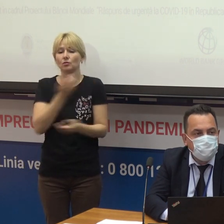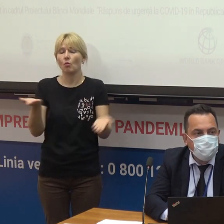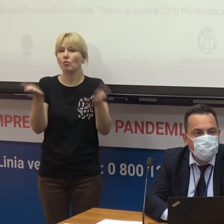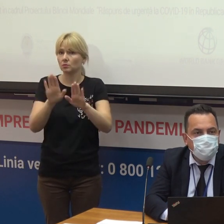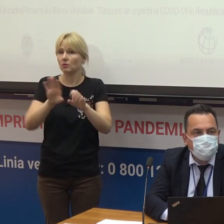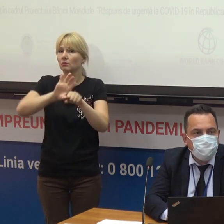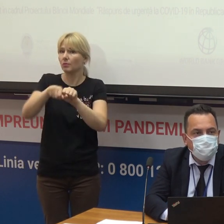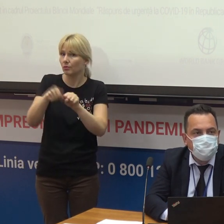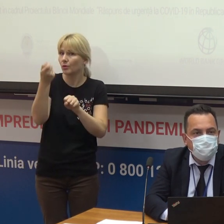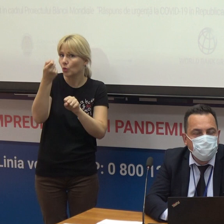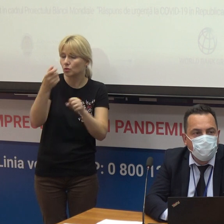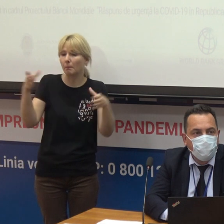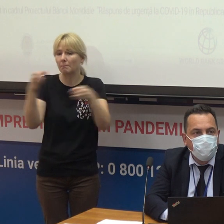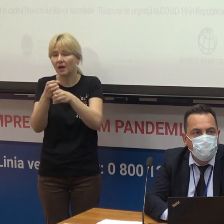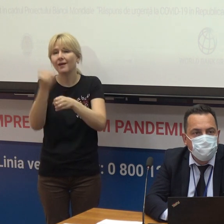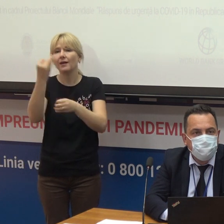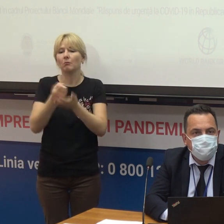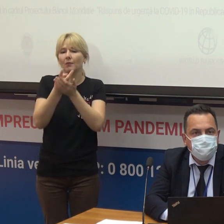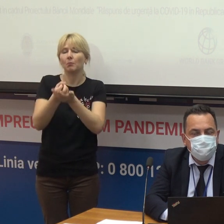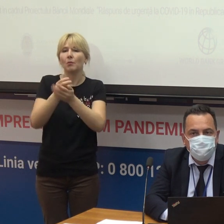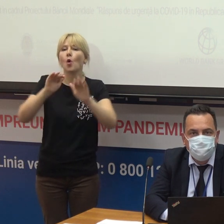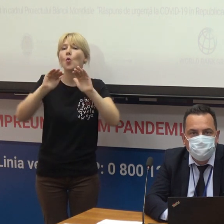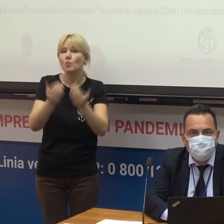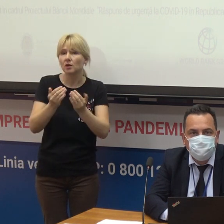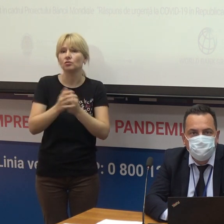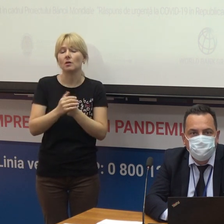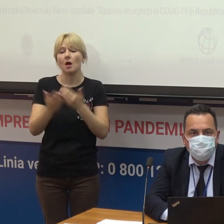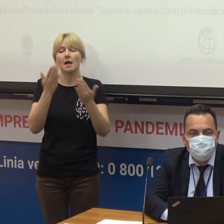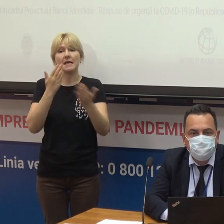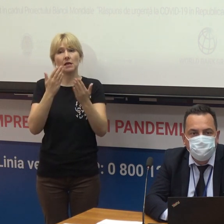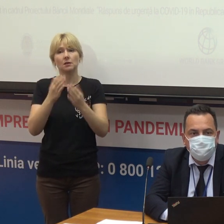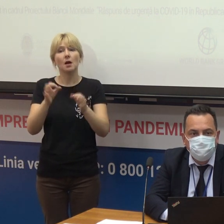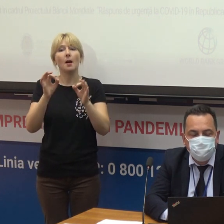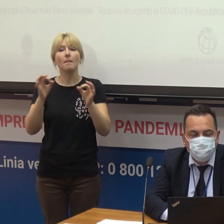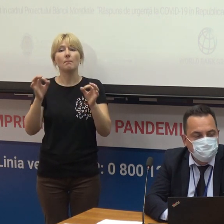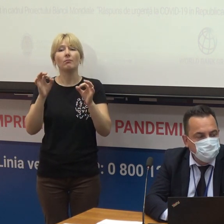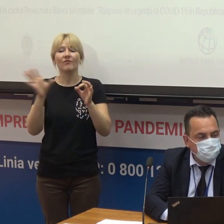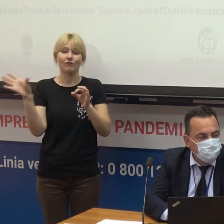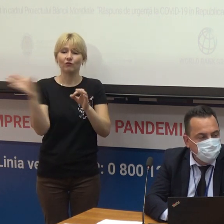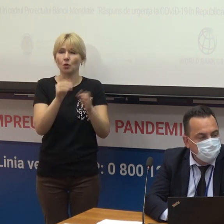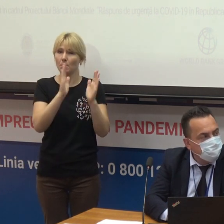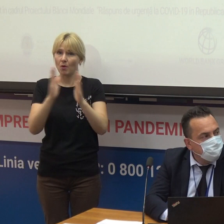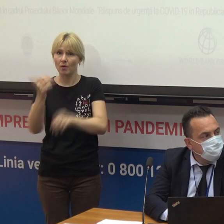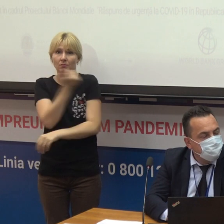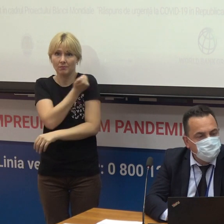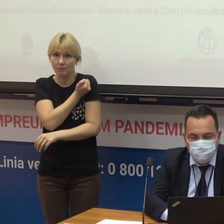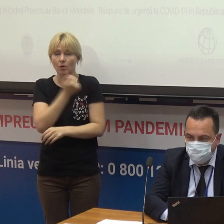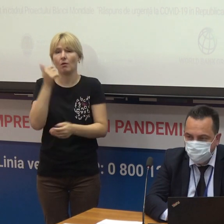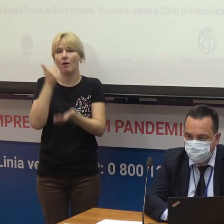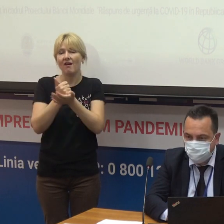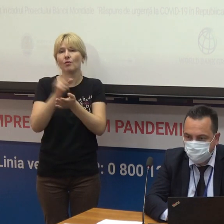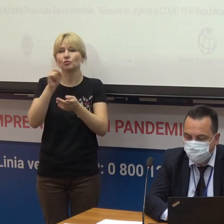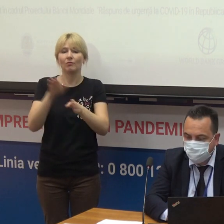în prevenirea bolilor simptomatice și a spitalizării dacă se administrează schema completă. Este absolut necesară creșterea